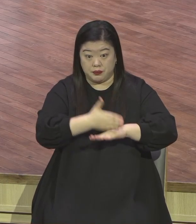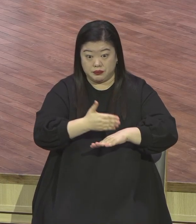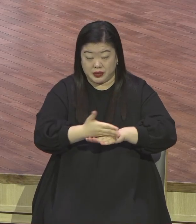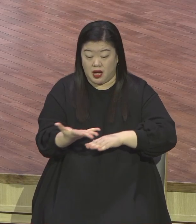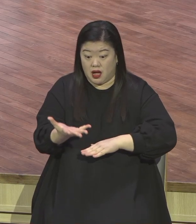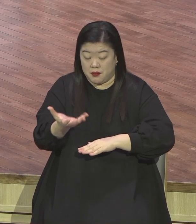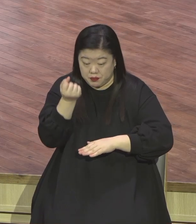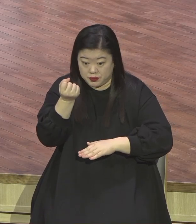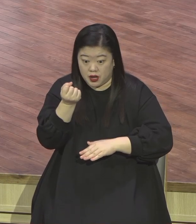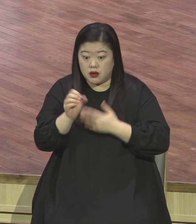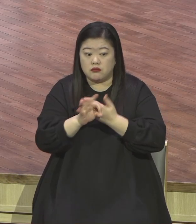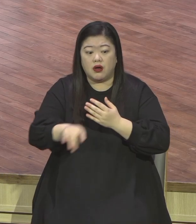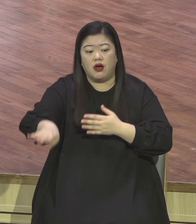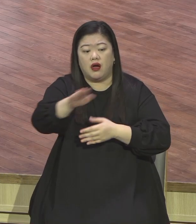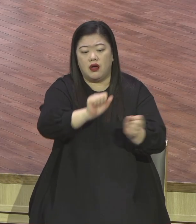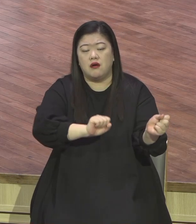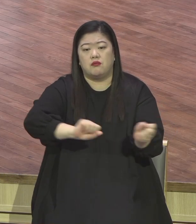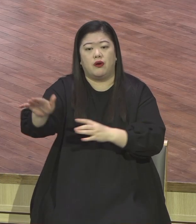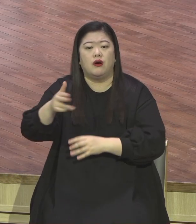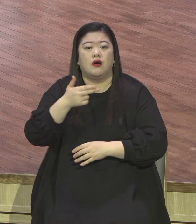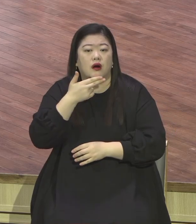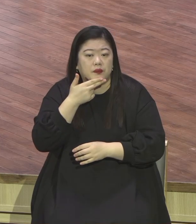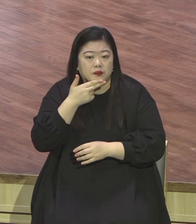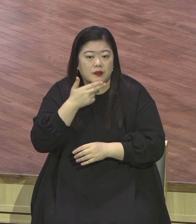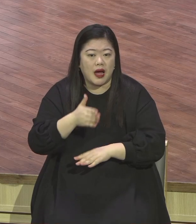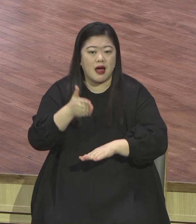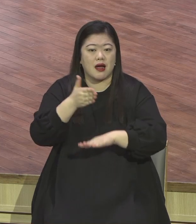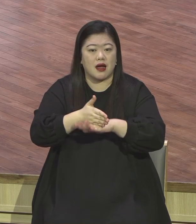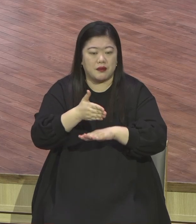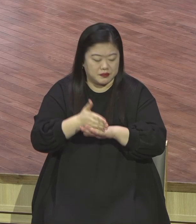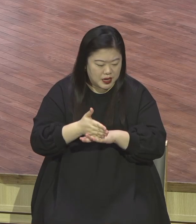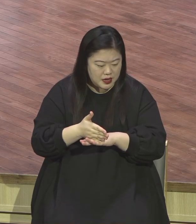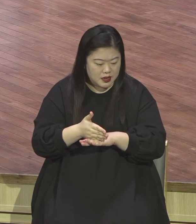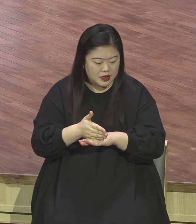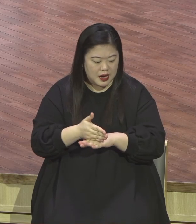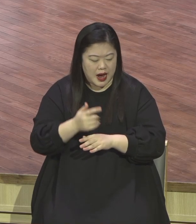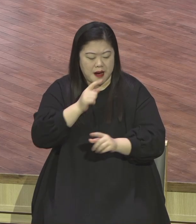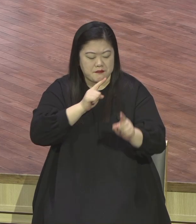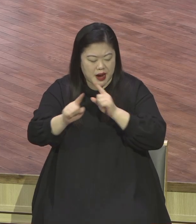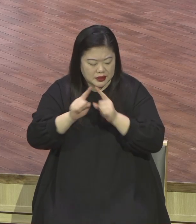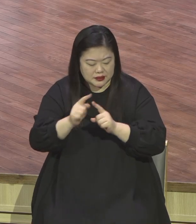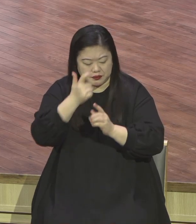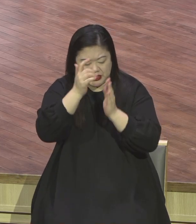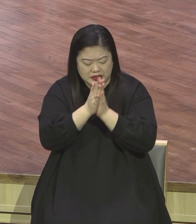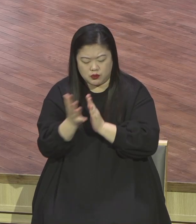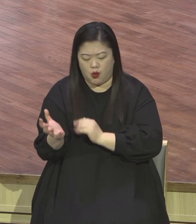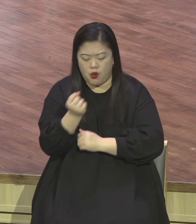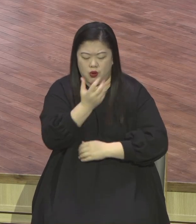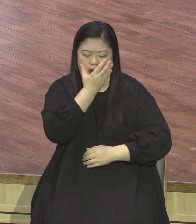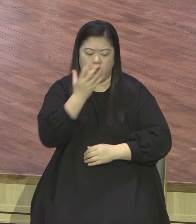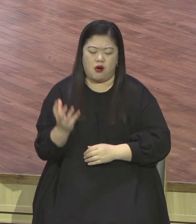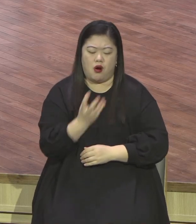하나님의 말씀과 기도로 거룩하여 짐이라 말씀했어요